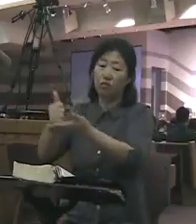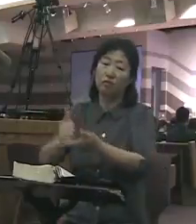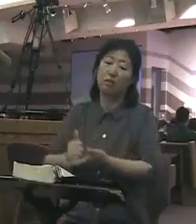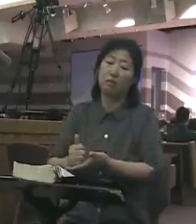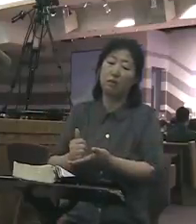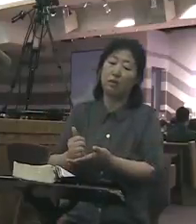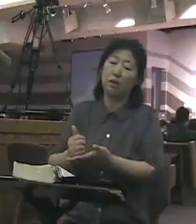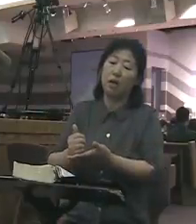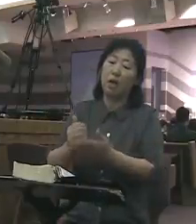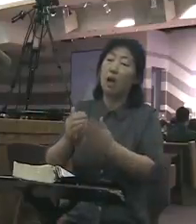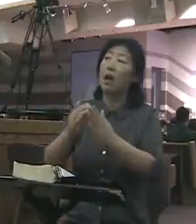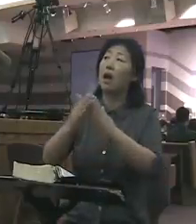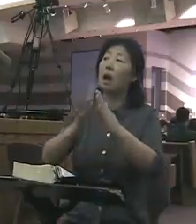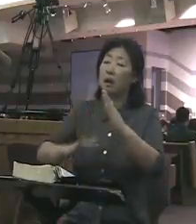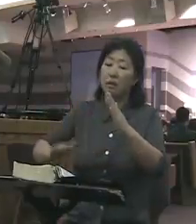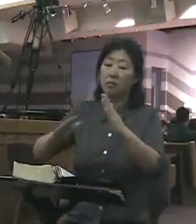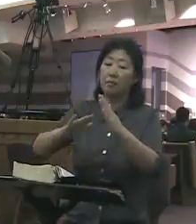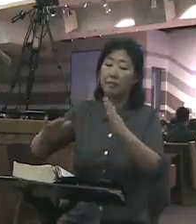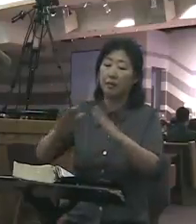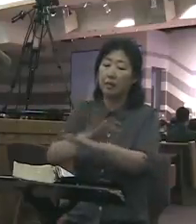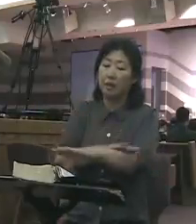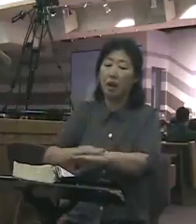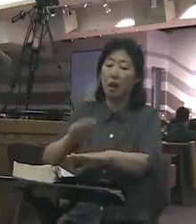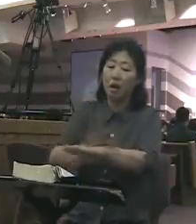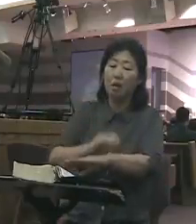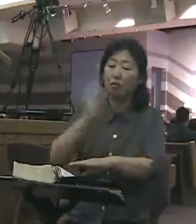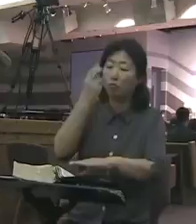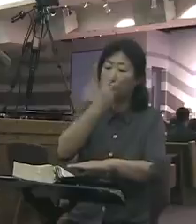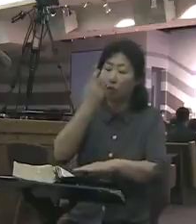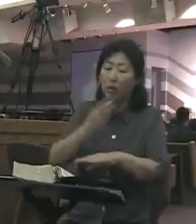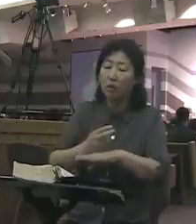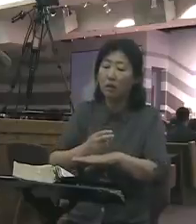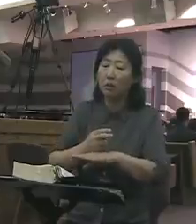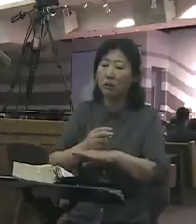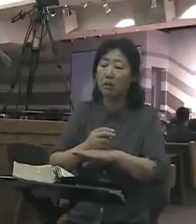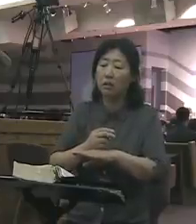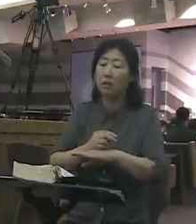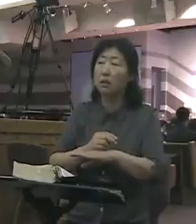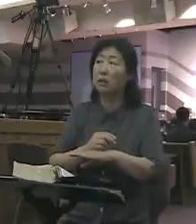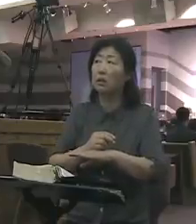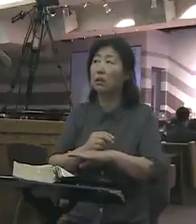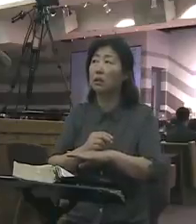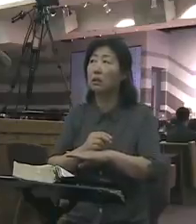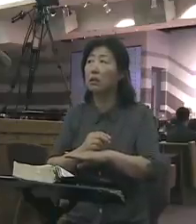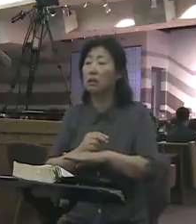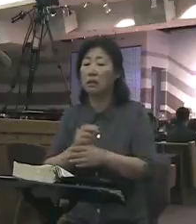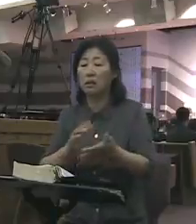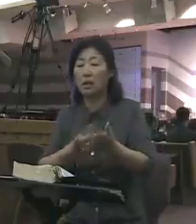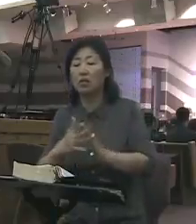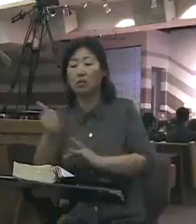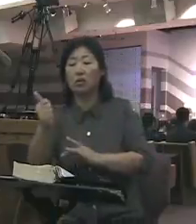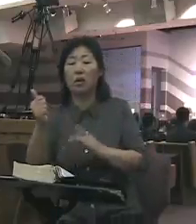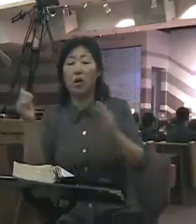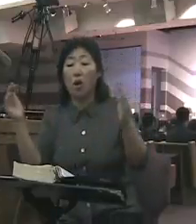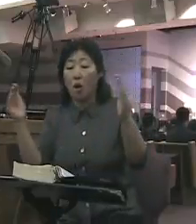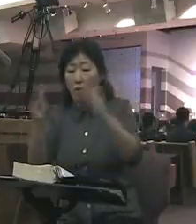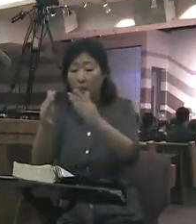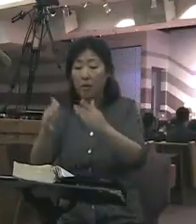우리 신앙의 기본이 됩니다. 이것을 소홀히 하라는 말씀이 아니고 예수님의 포인트는 가장